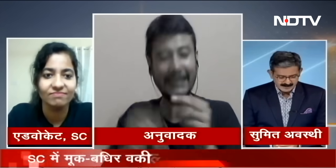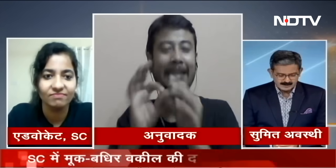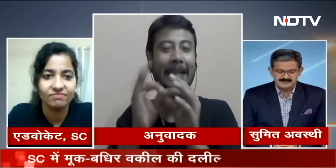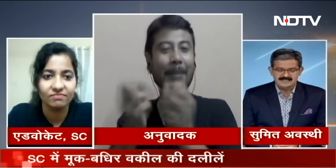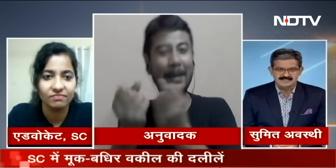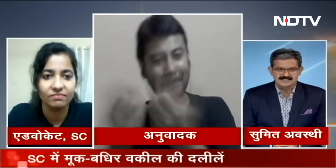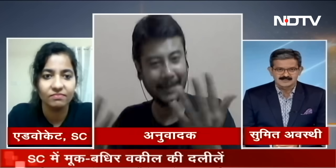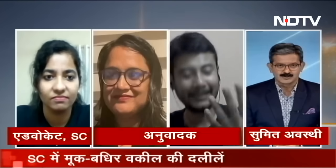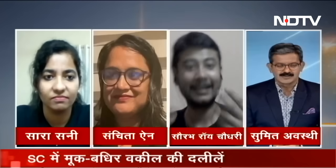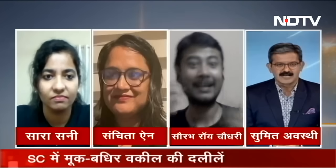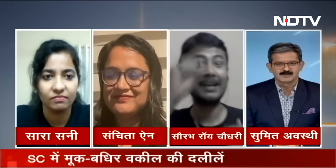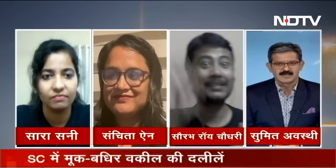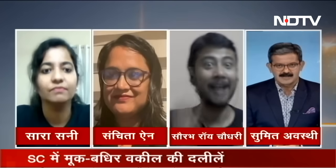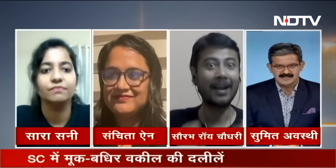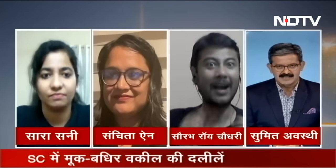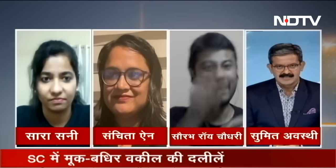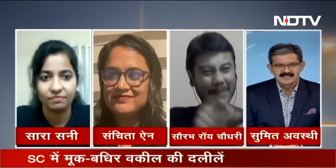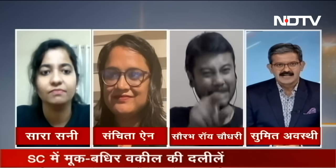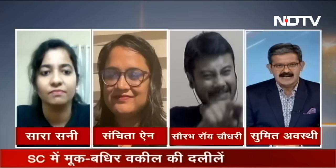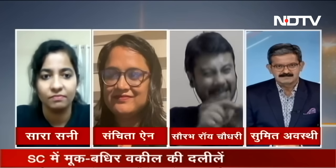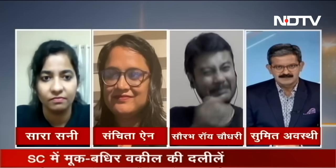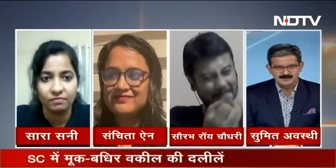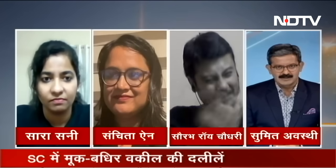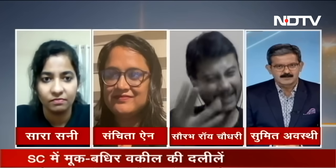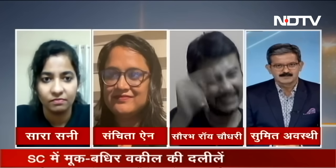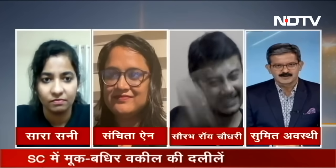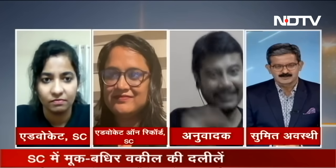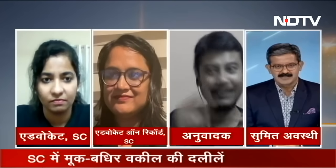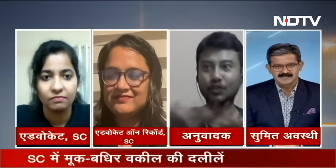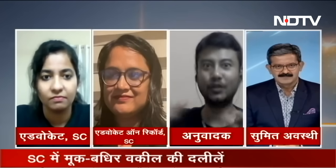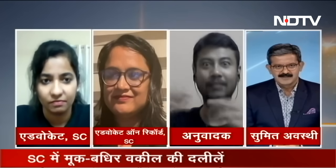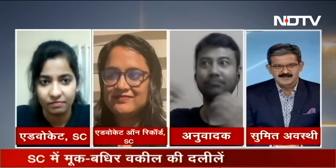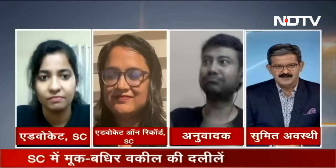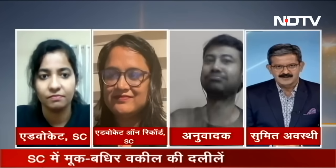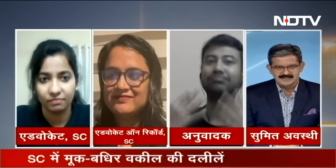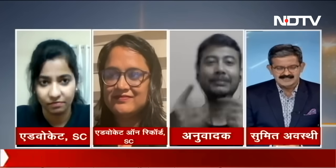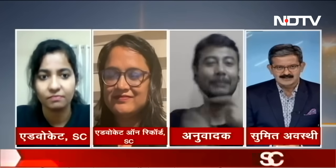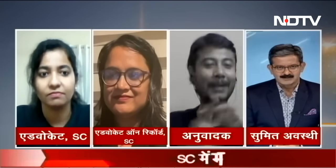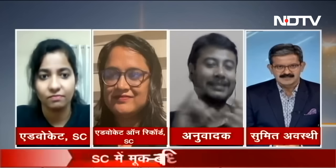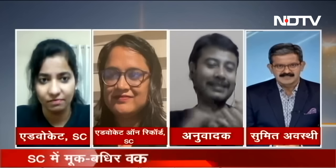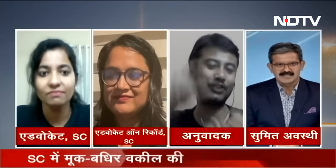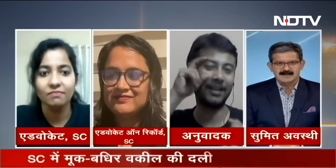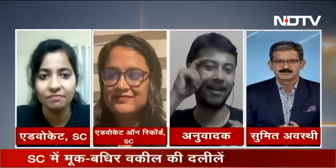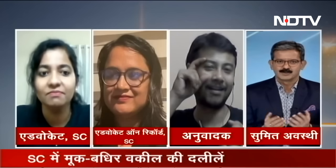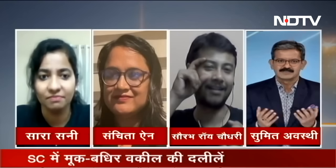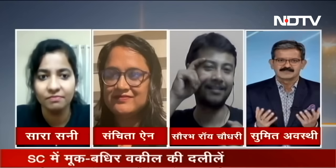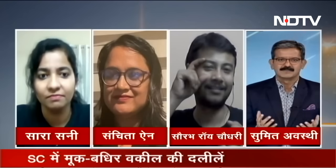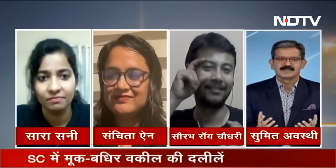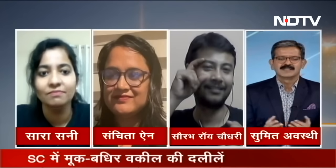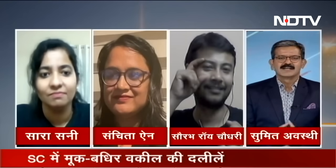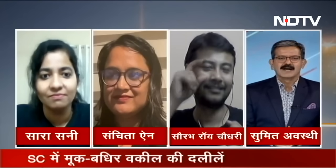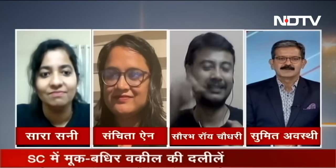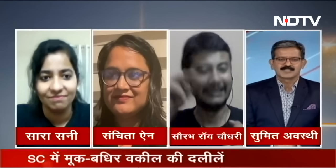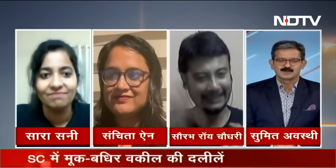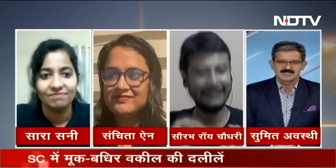है, और संचिता जी ने तो जो किया है वो कमाल का है। आप तीनों का बहुत बहुत शुक्रिया, और ये कहते हुए कि आप दो जीवन